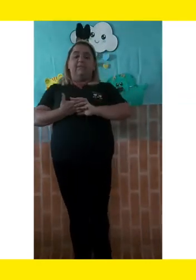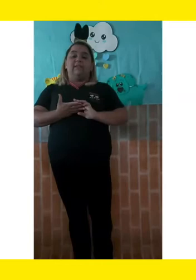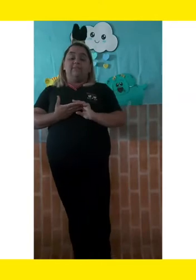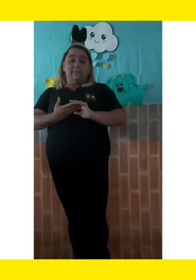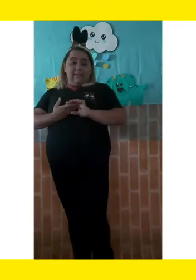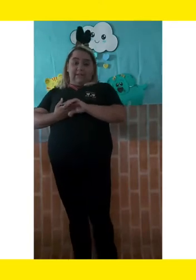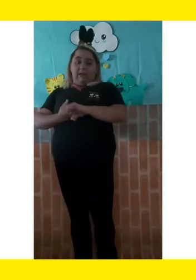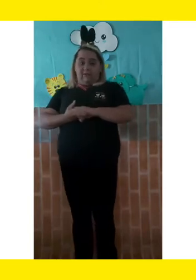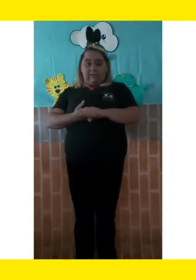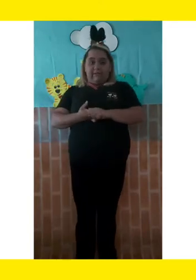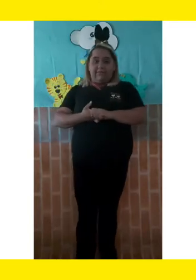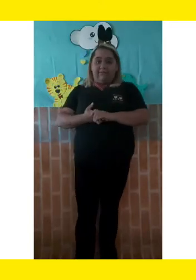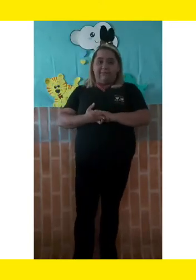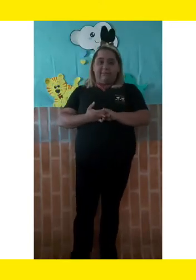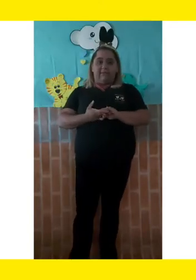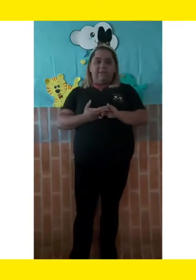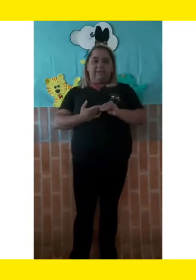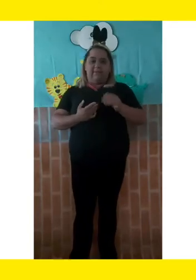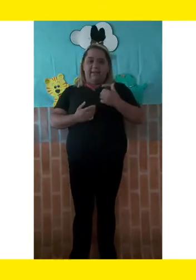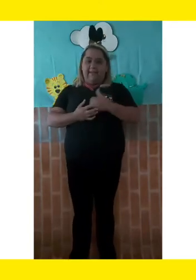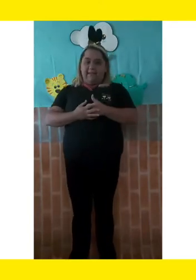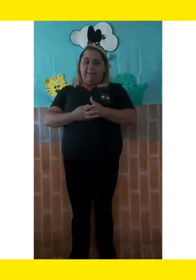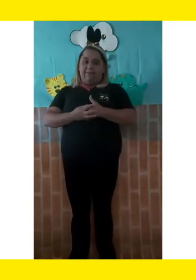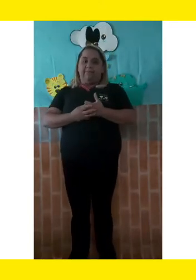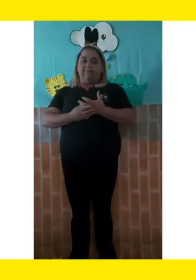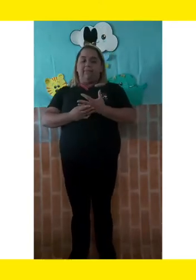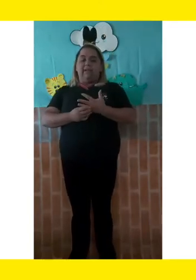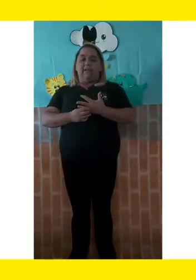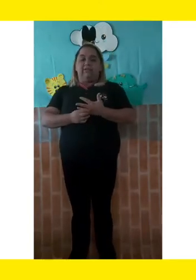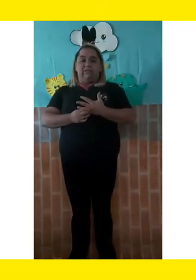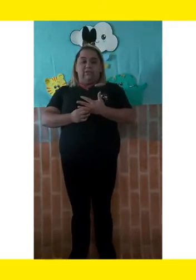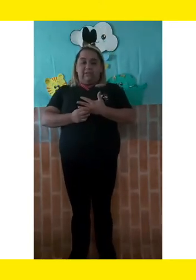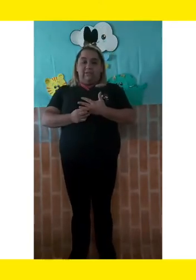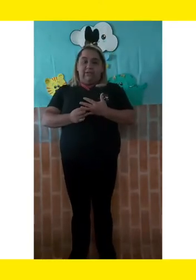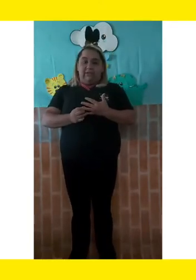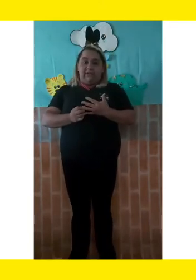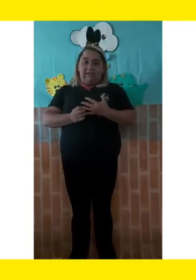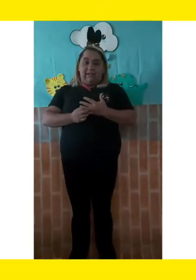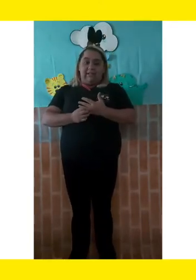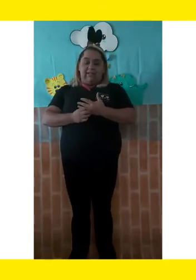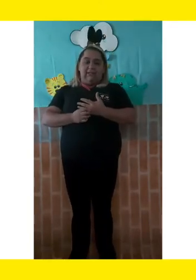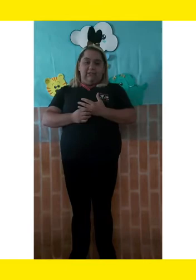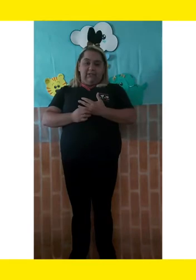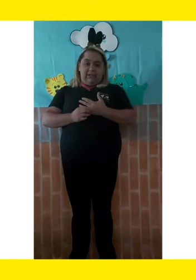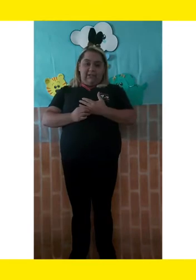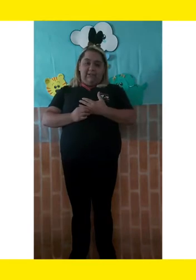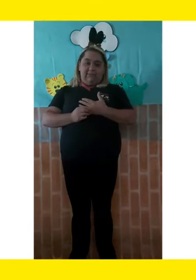Vamos cantar a outra, a outra é bem legal, que a gente gostava de cantar assim que a gente chegava.